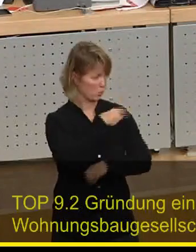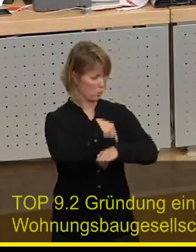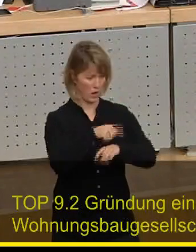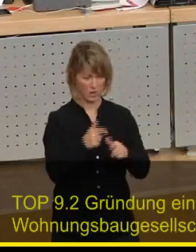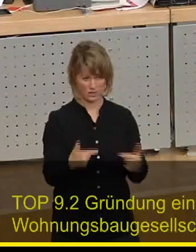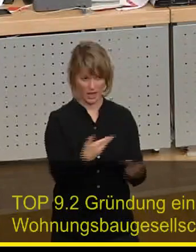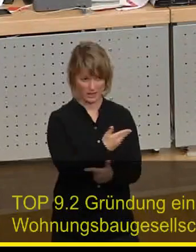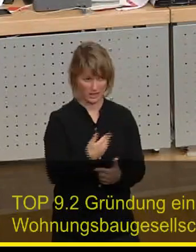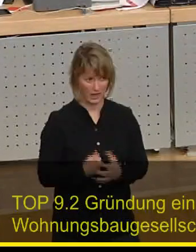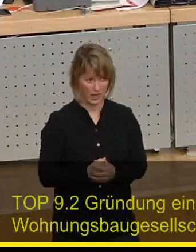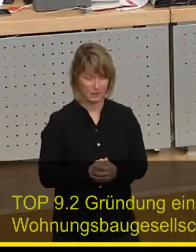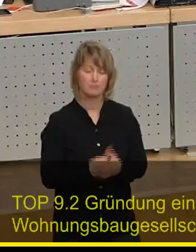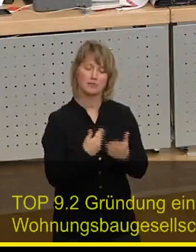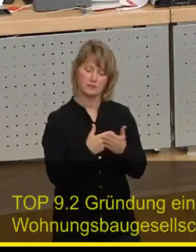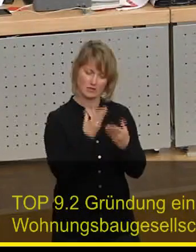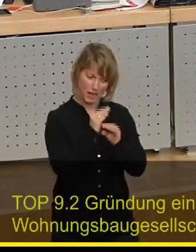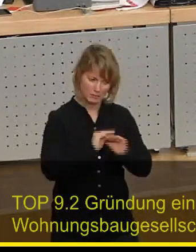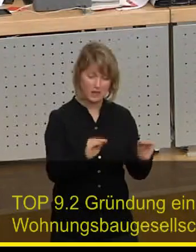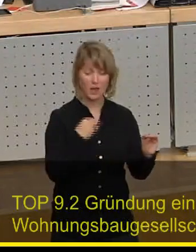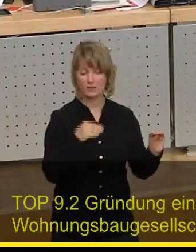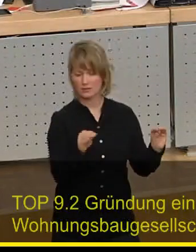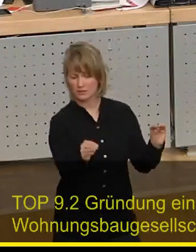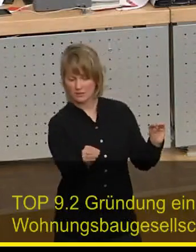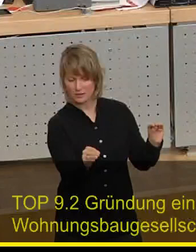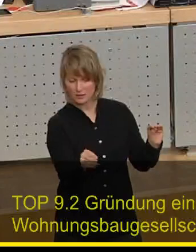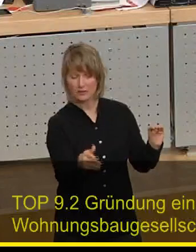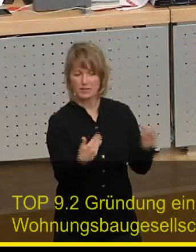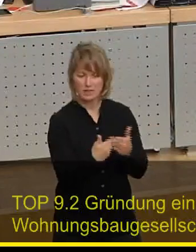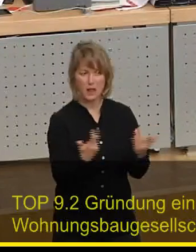deswegen sage ich ja dann irgendwann, wenn Sie vorbei sind und er lasst schon ein bisschen gut zu.